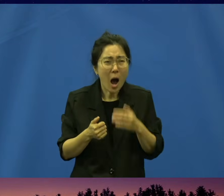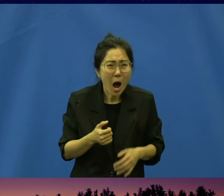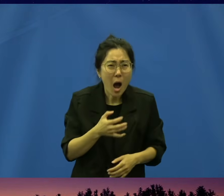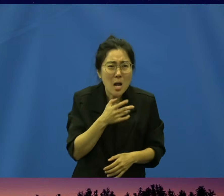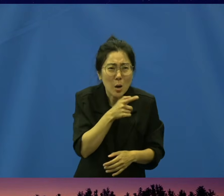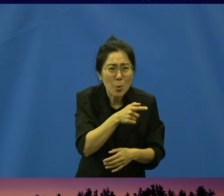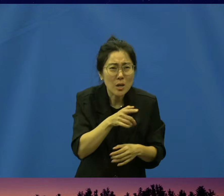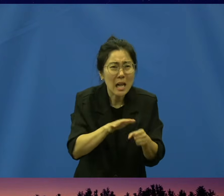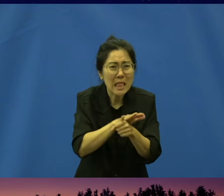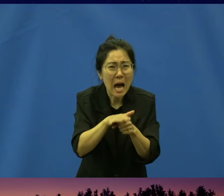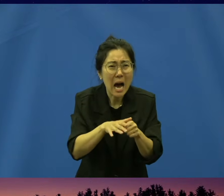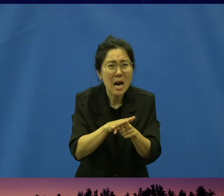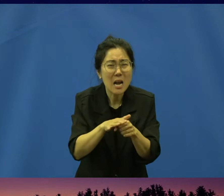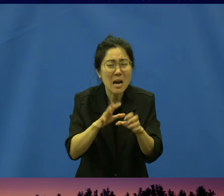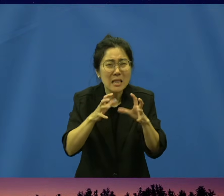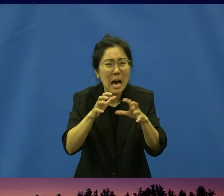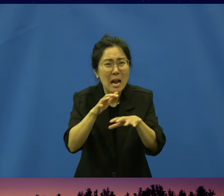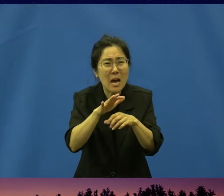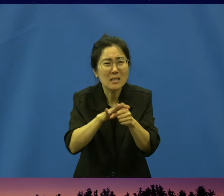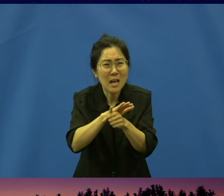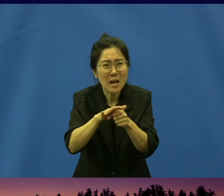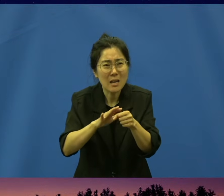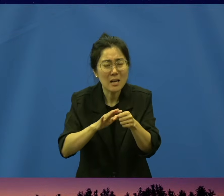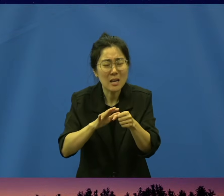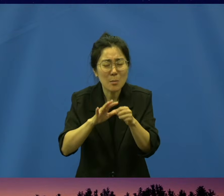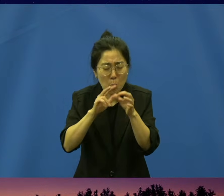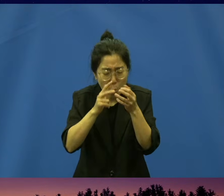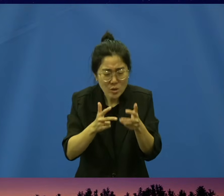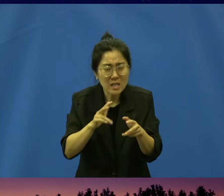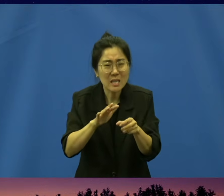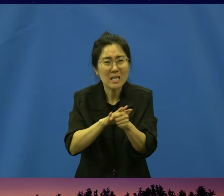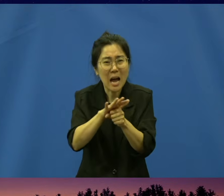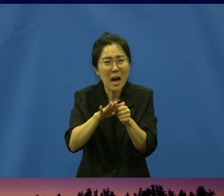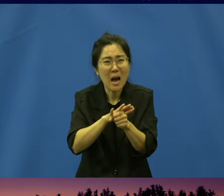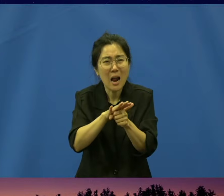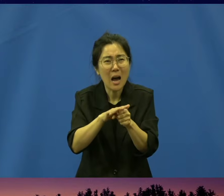너 진짜로 나중에 진심으로 네 진짜 옷 멋있다,